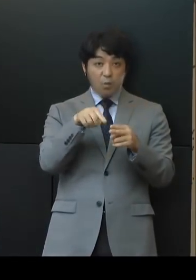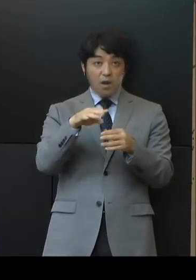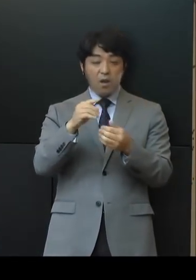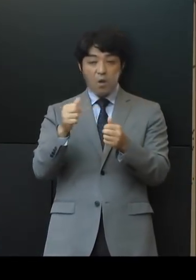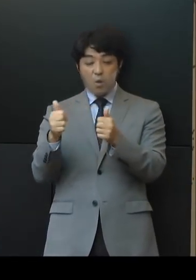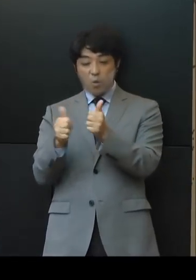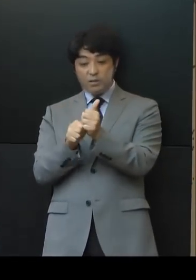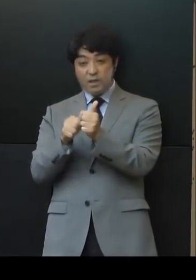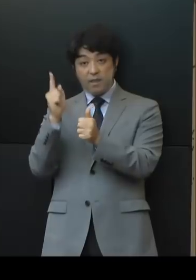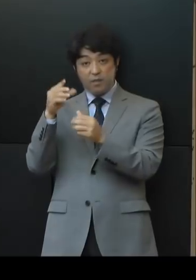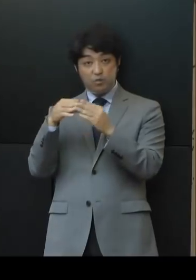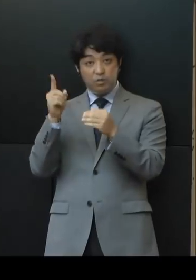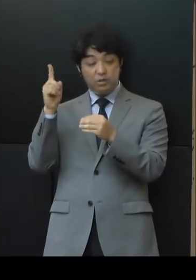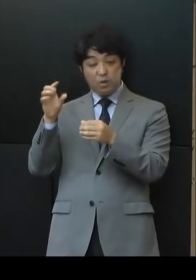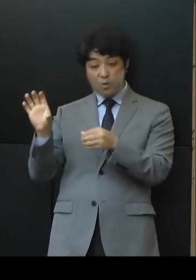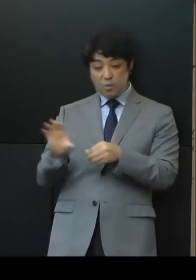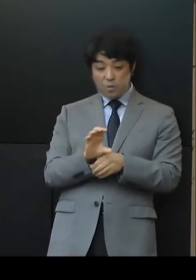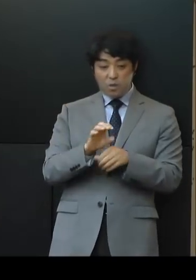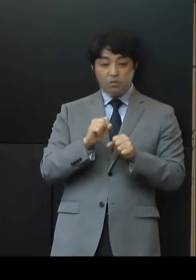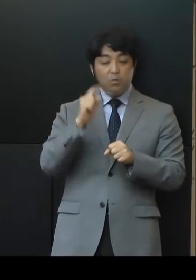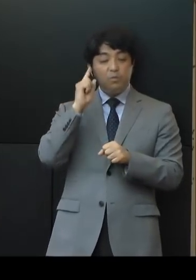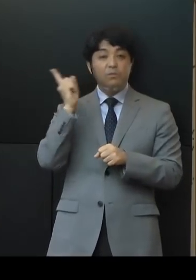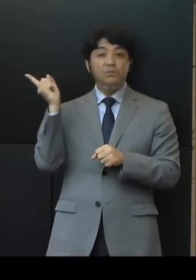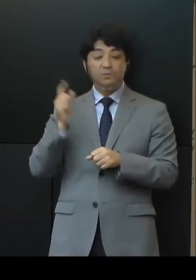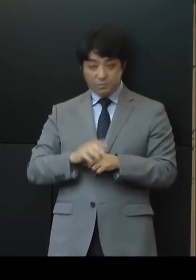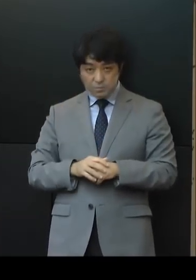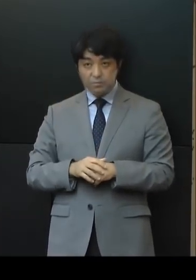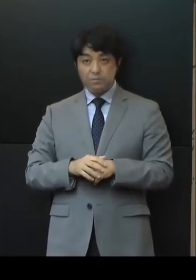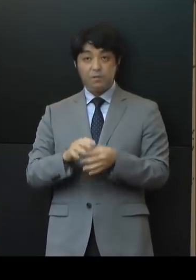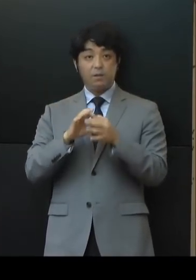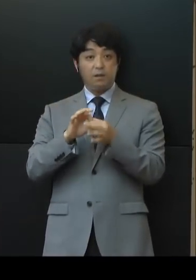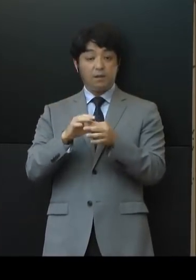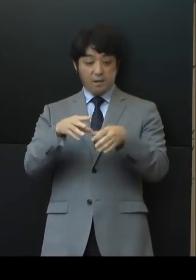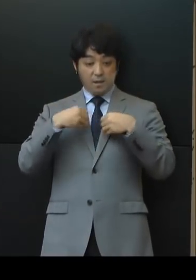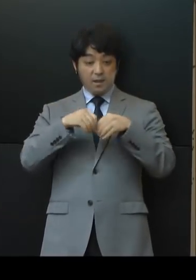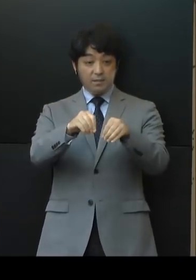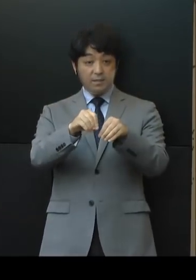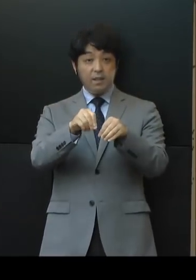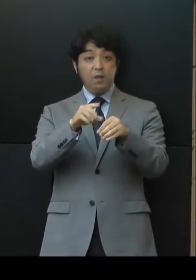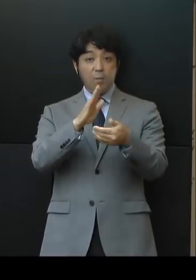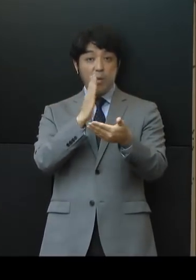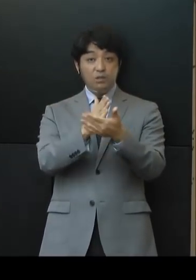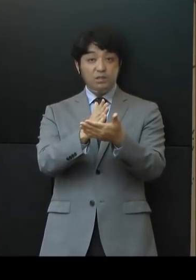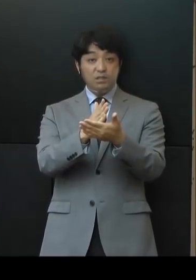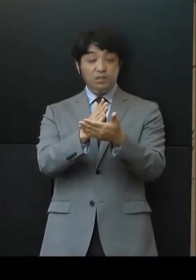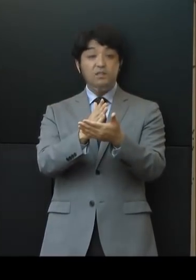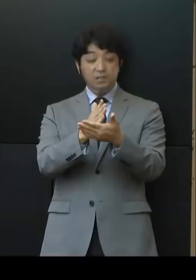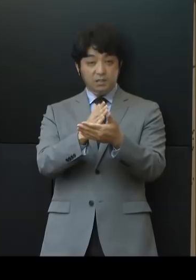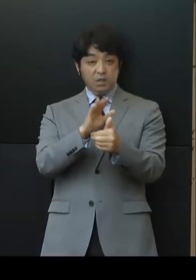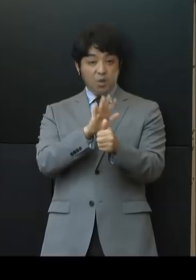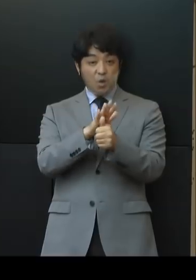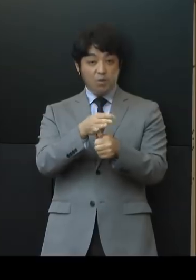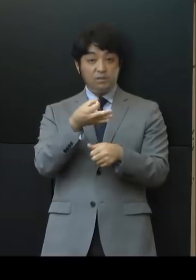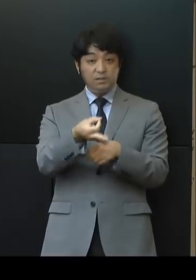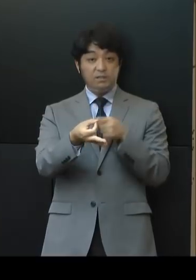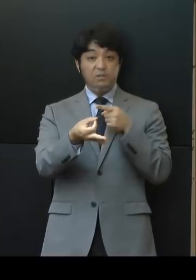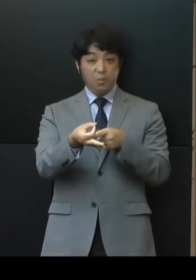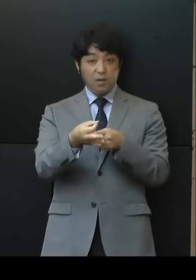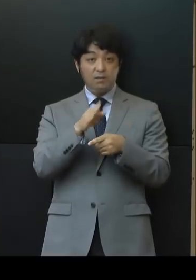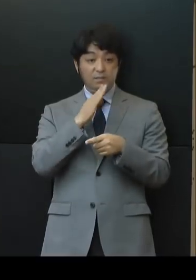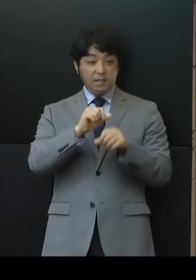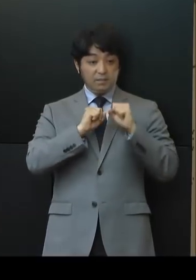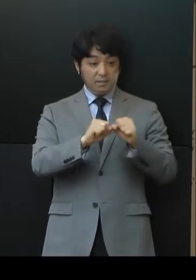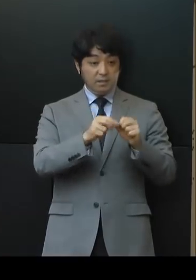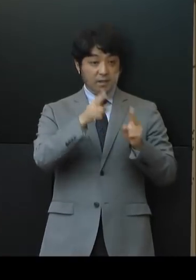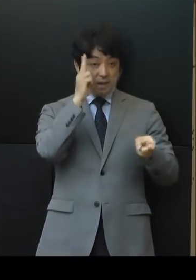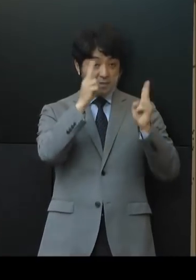。それから感染症拡大防止協力金、いわゆるその自粛要請を行った企業